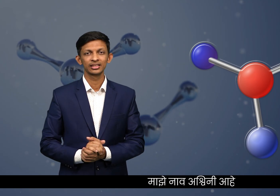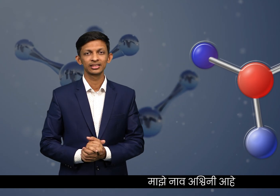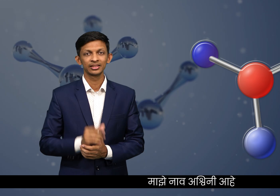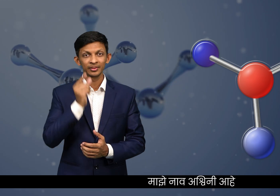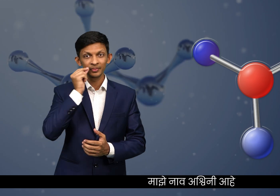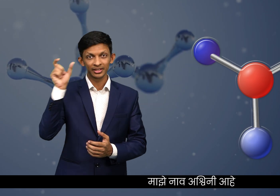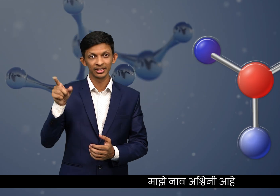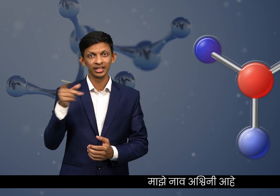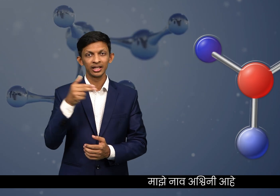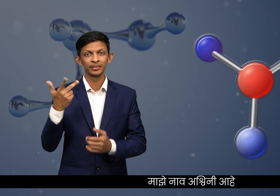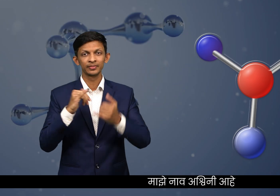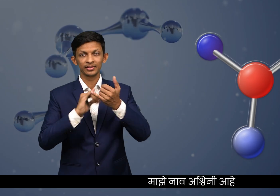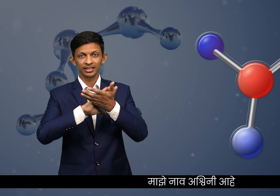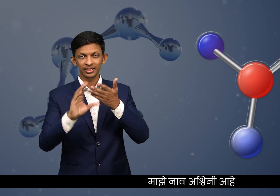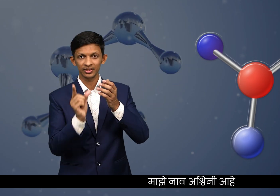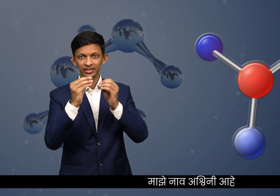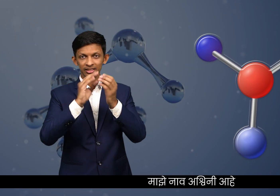माझे नाव अश्विनी आहे